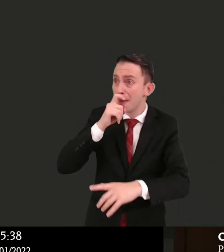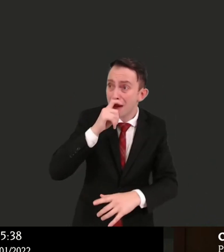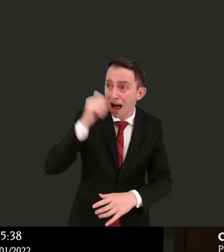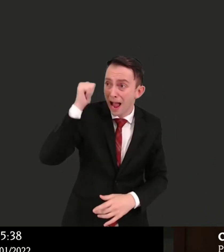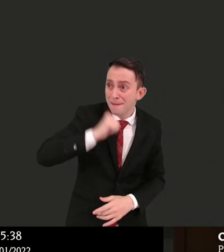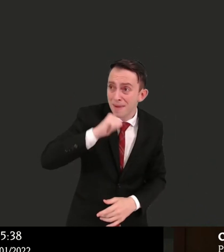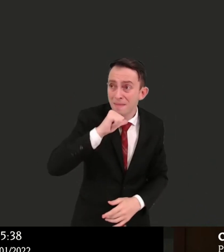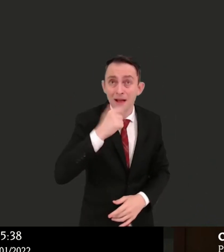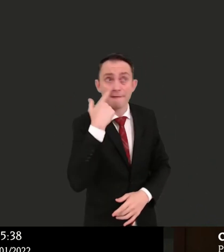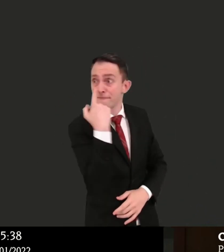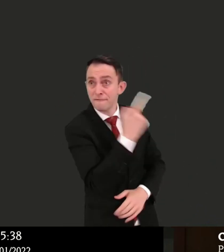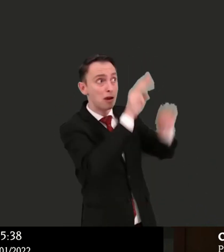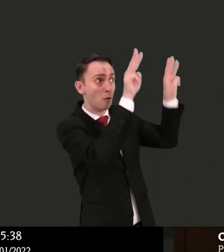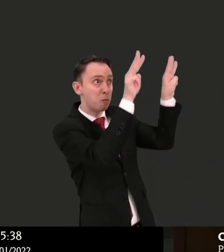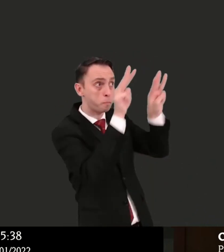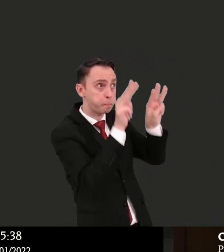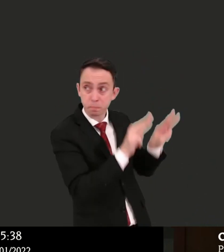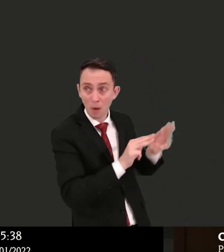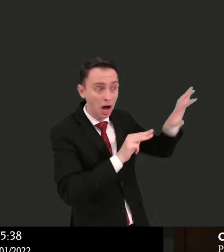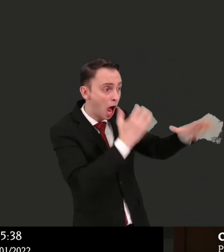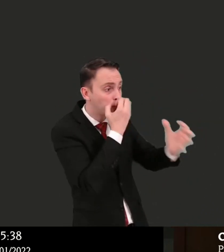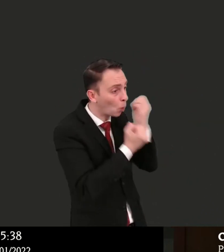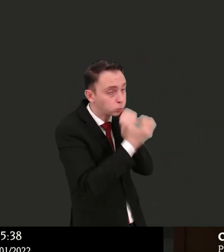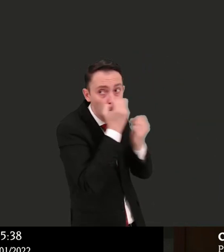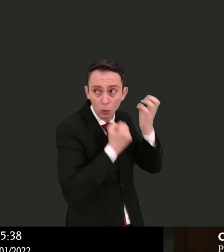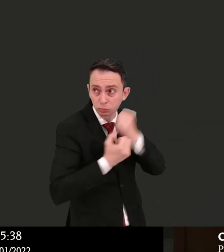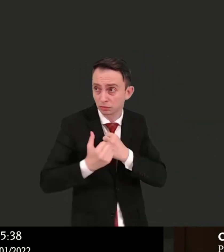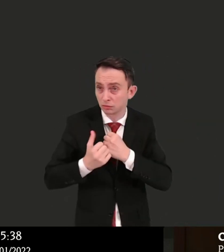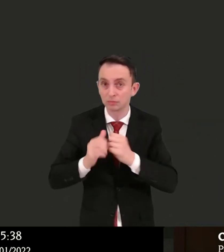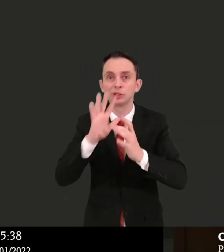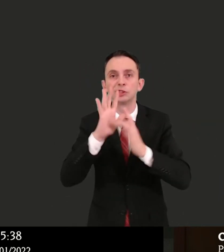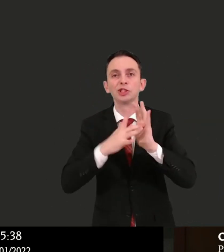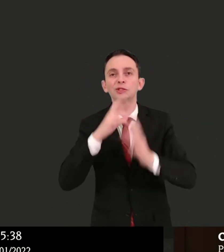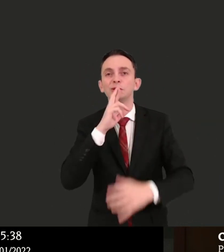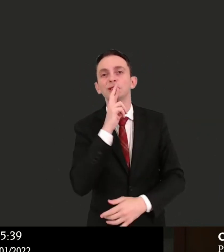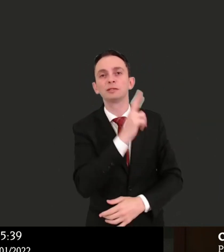Jesus falou com eles: vossos pais não comeram do pão do céu,